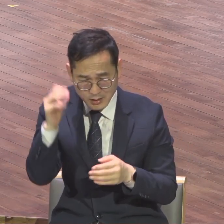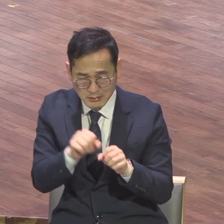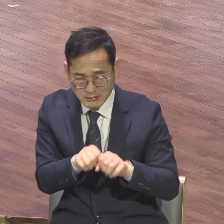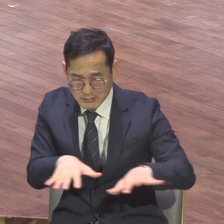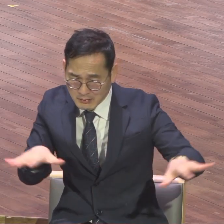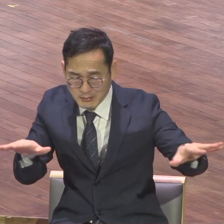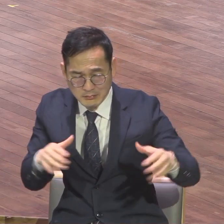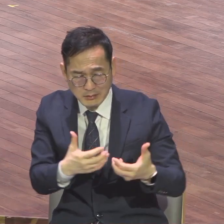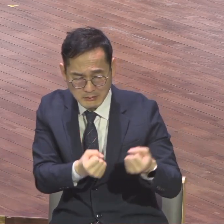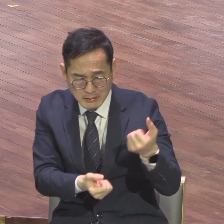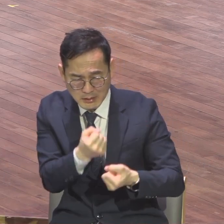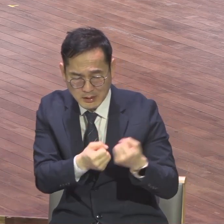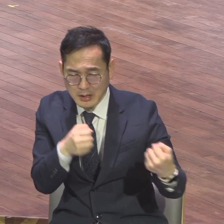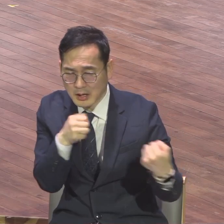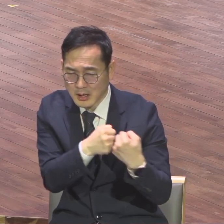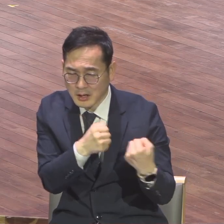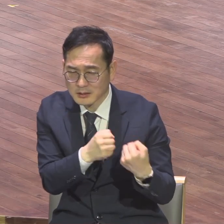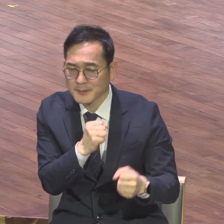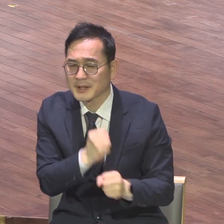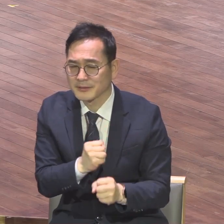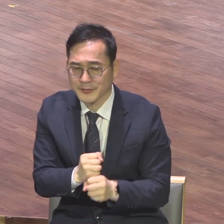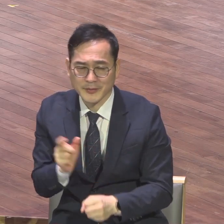그렇게 만들어 버렸잖아요.